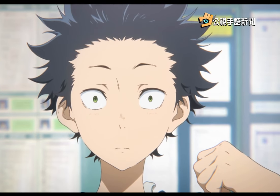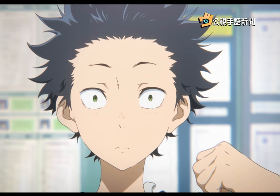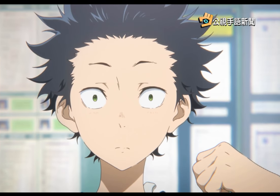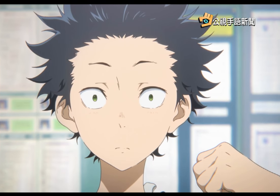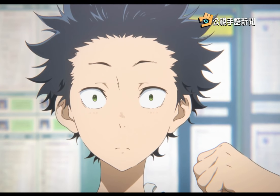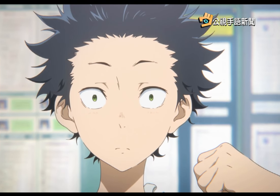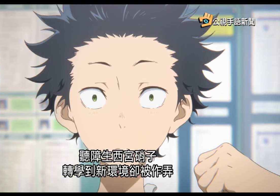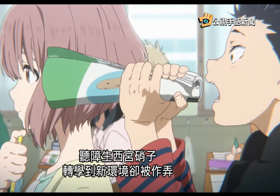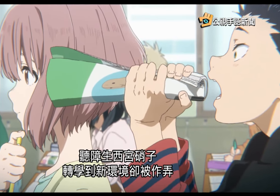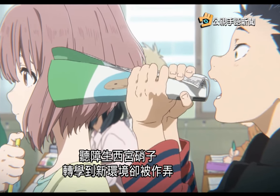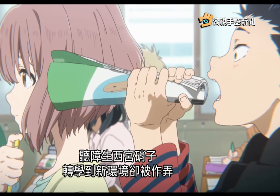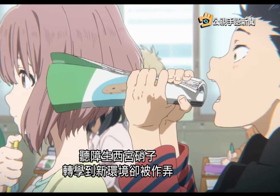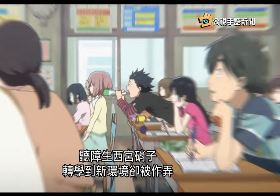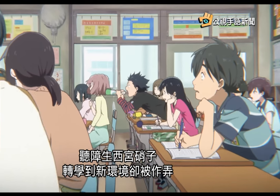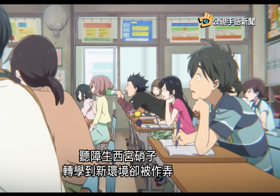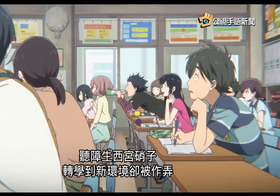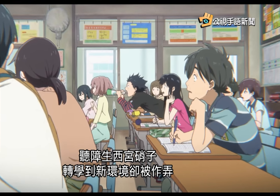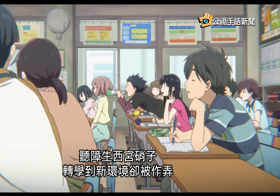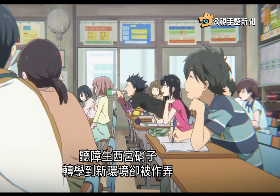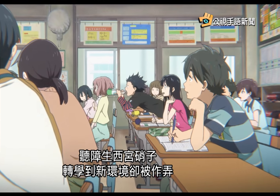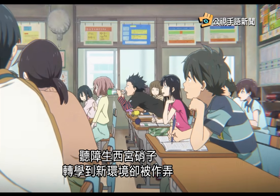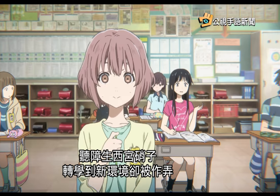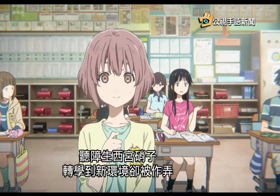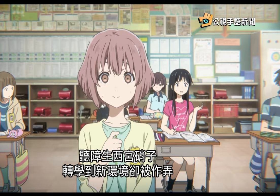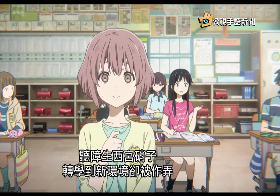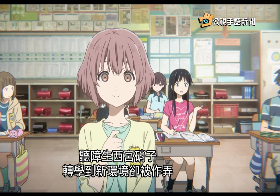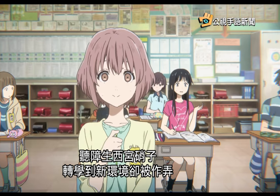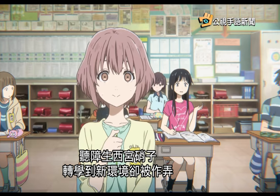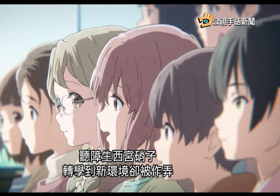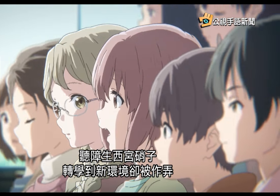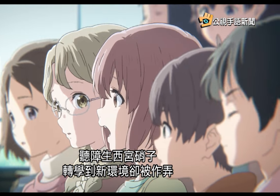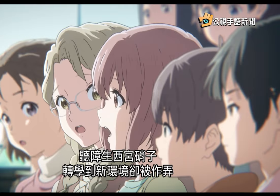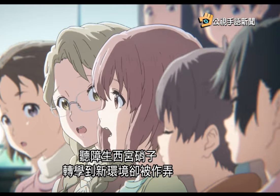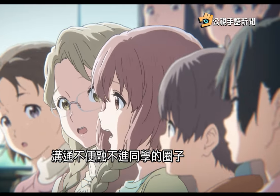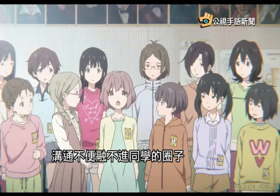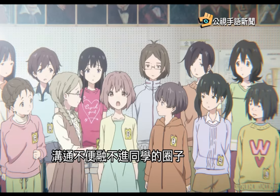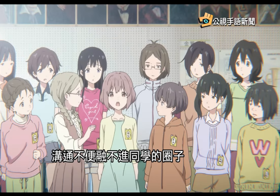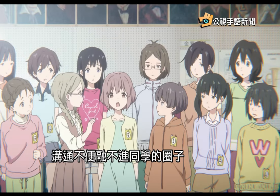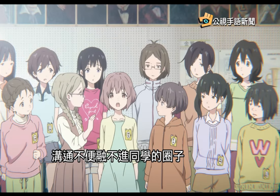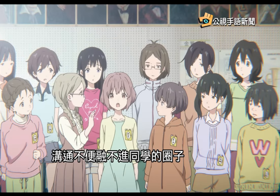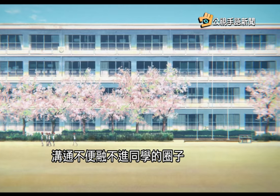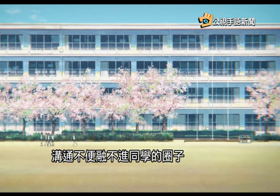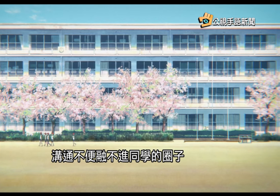听障生西宫硝子转学到新环境，却被捉弄，沟通不便，融不进同学的圈子。